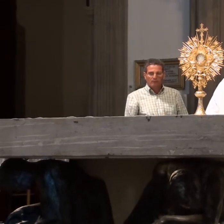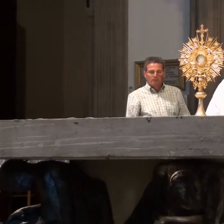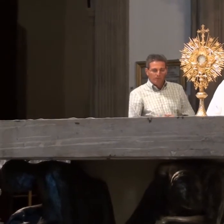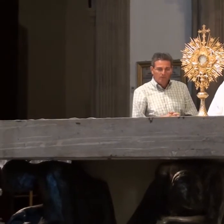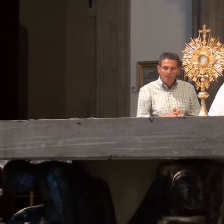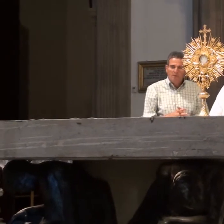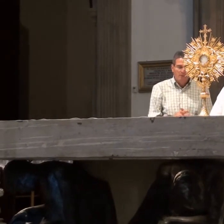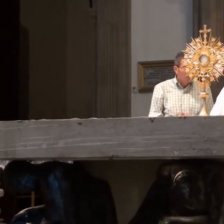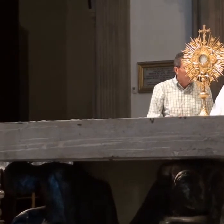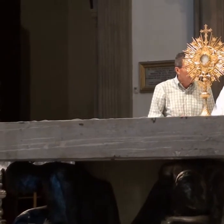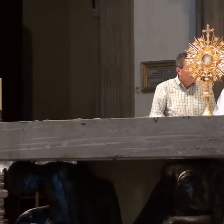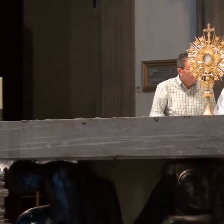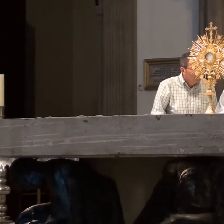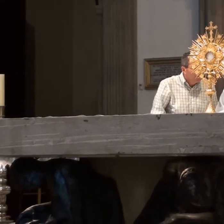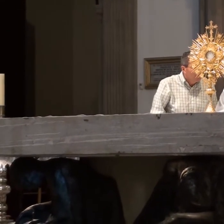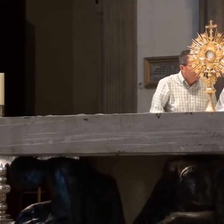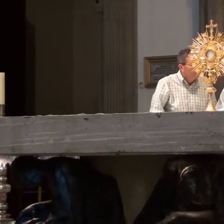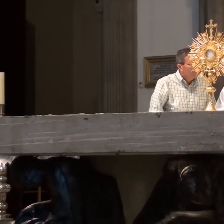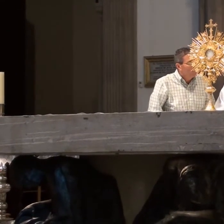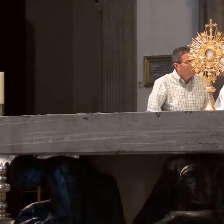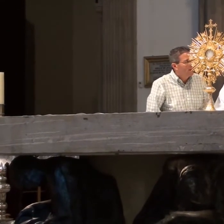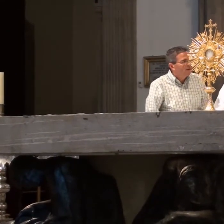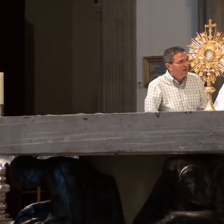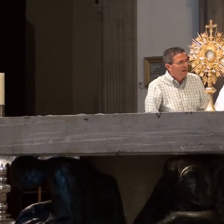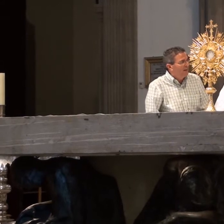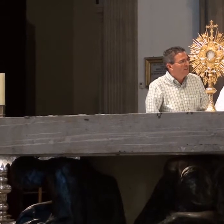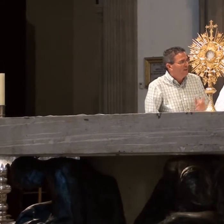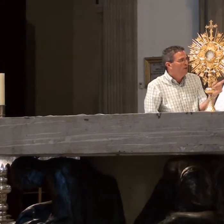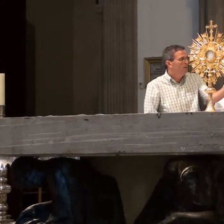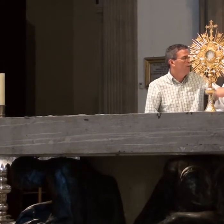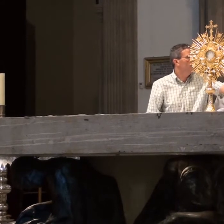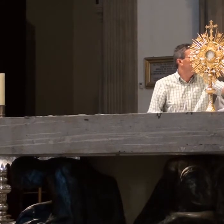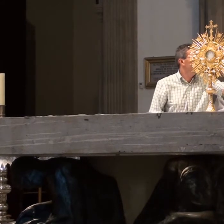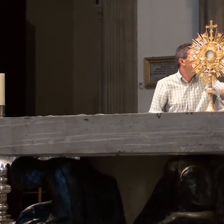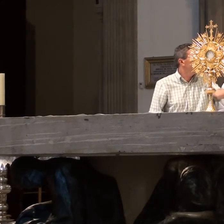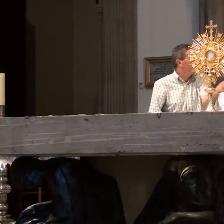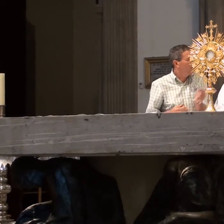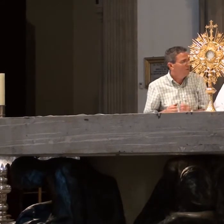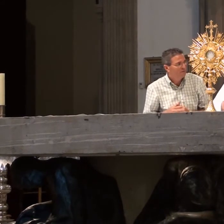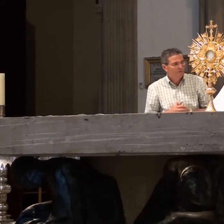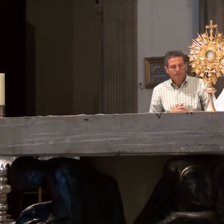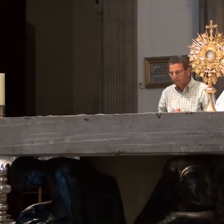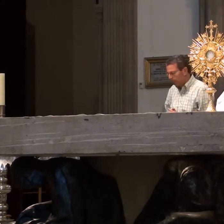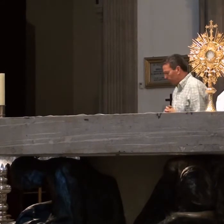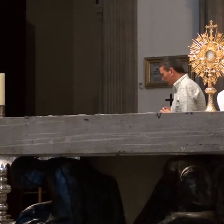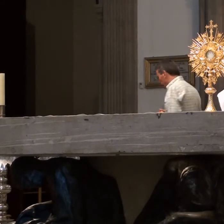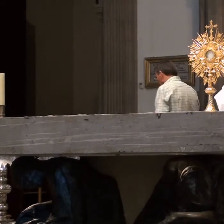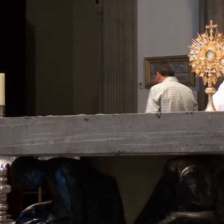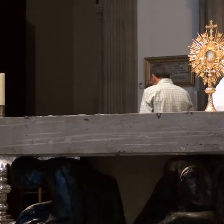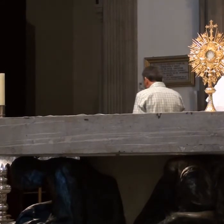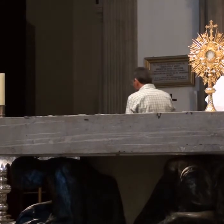que piense estar mi señor no hay otro